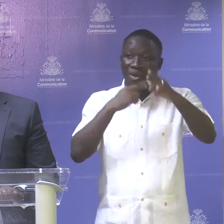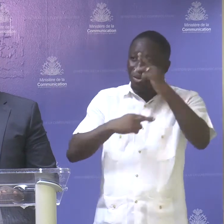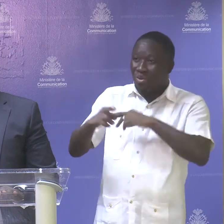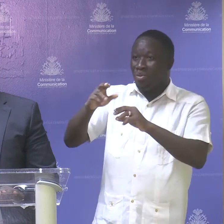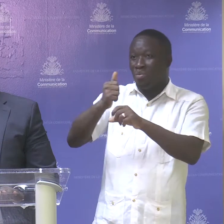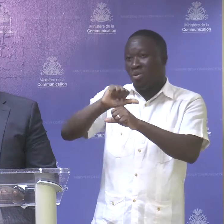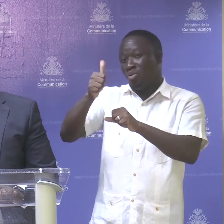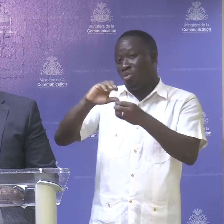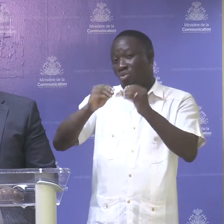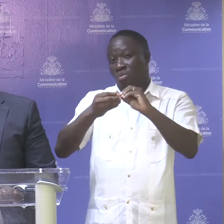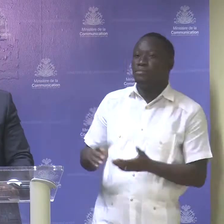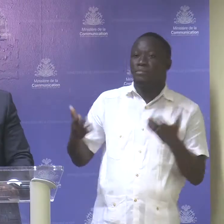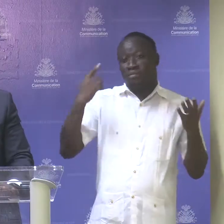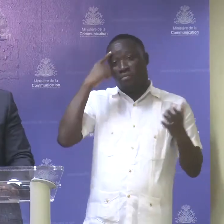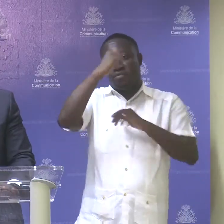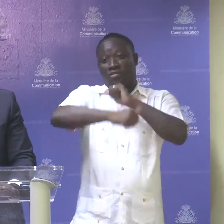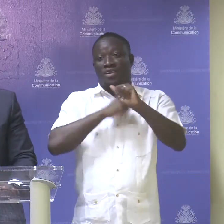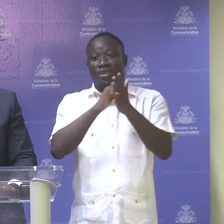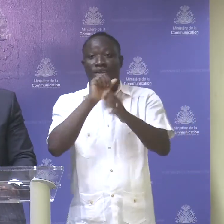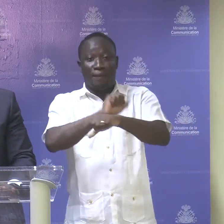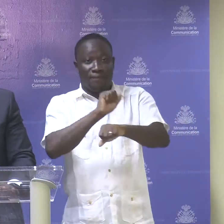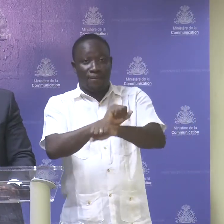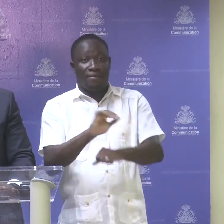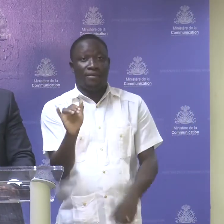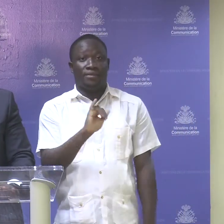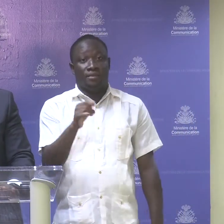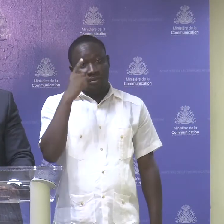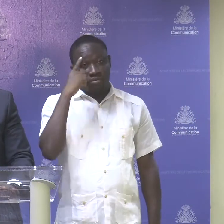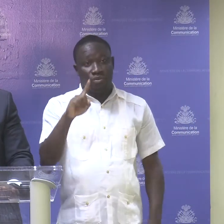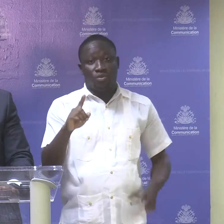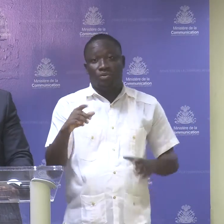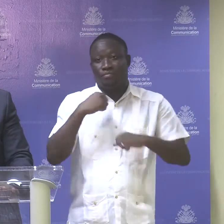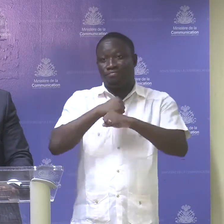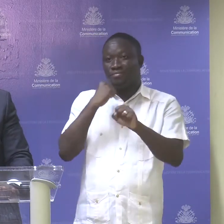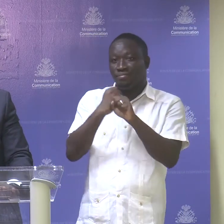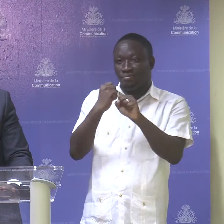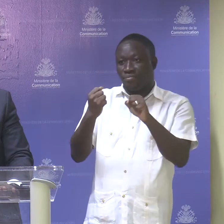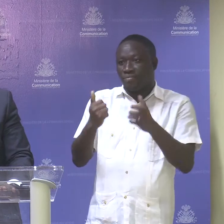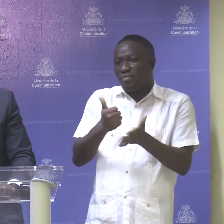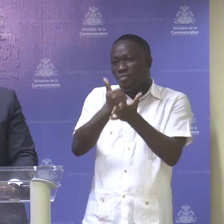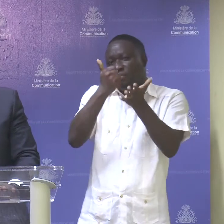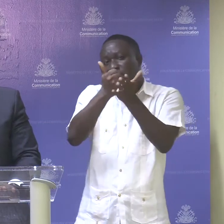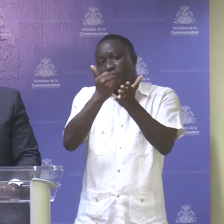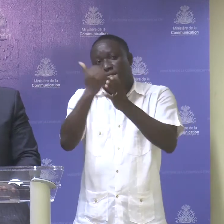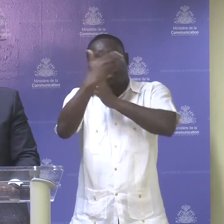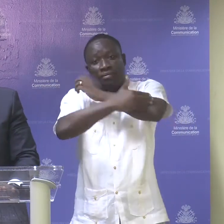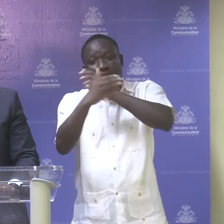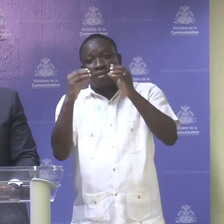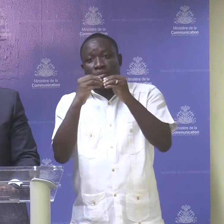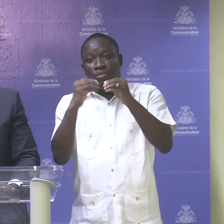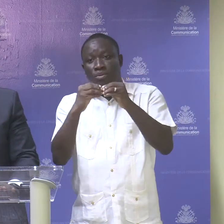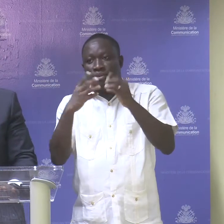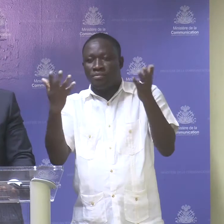numéro encore. C'est celle ONI qui gagne ça. On a travaillé tout côté pour nous mettre un système pour nous aider les pays à plus. Avec un